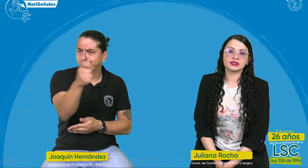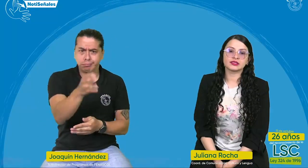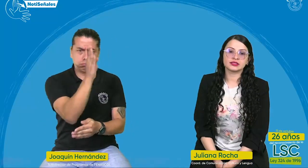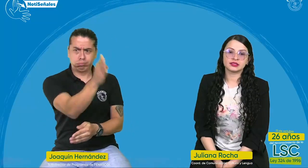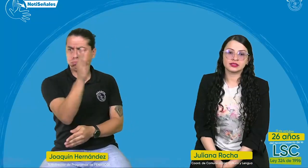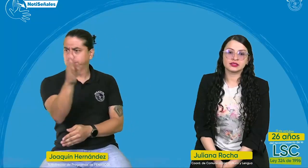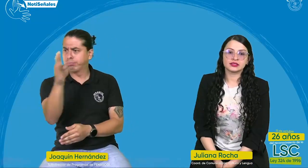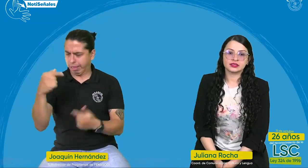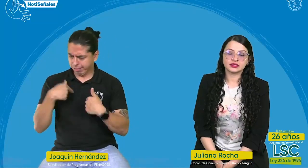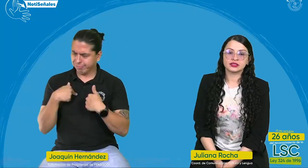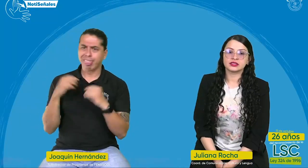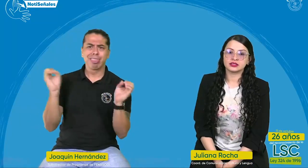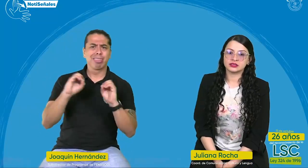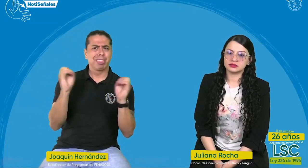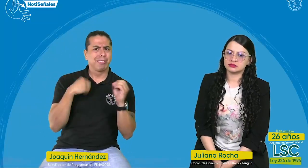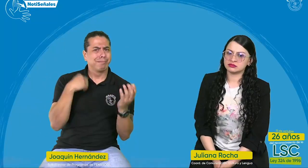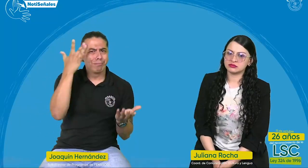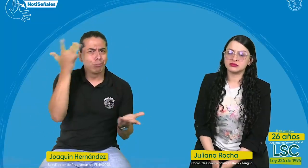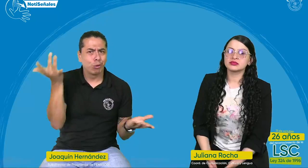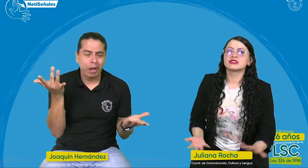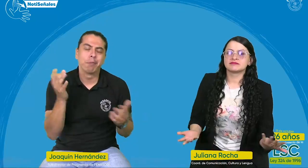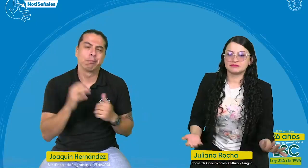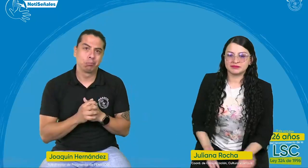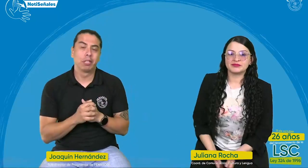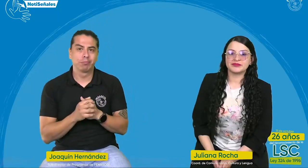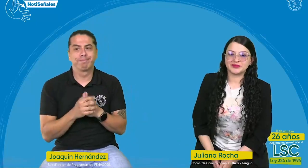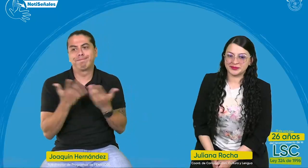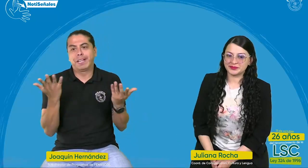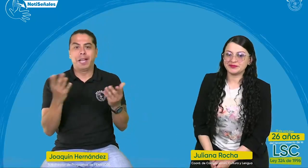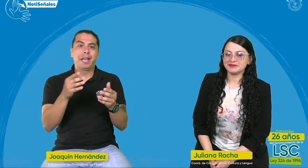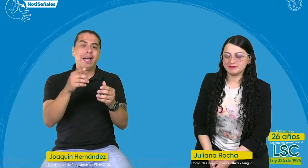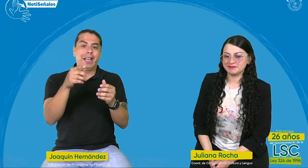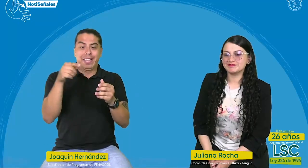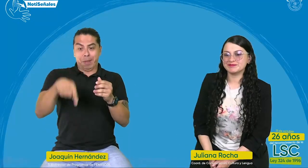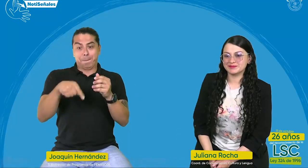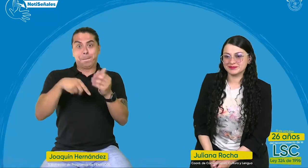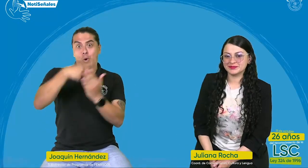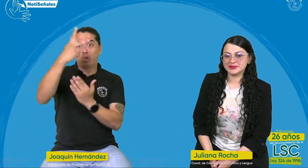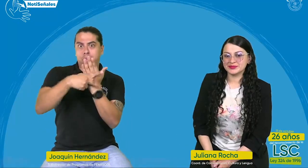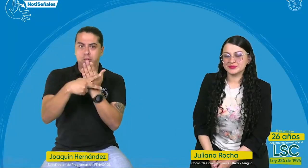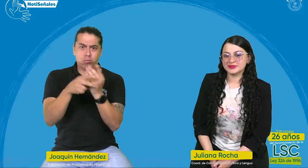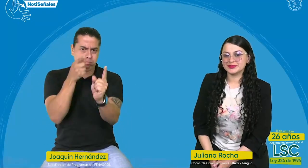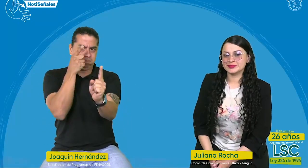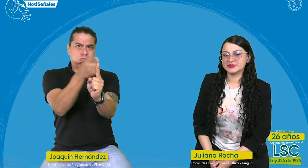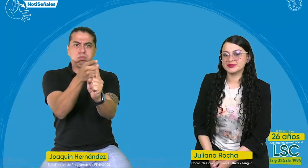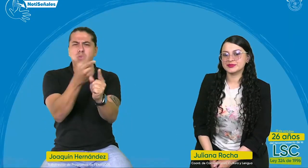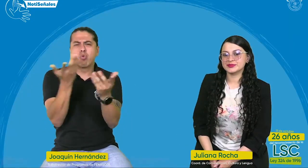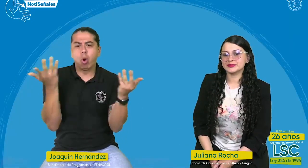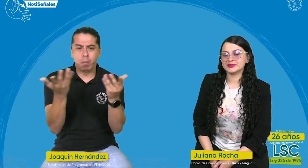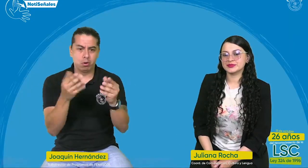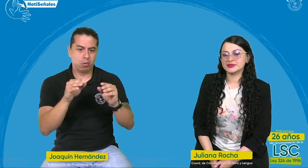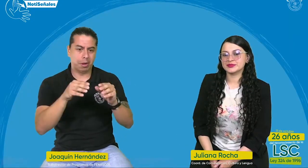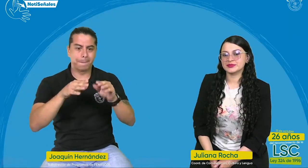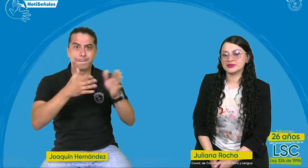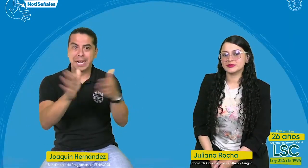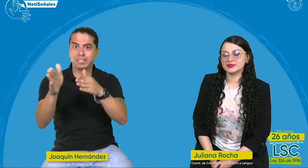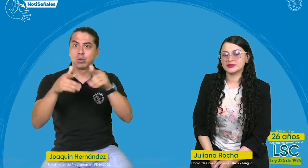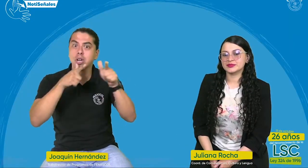hay algunos que digan Bueno a mí no me han invitado No me ha llegado carta y pues justamente tiene que ver con los objetivos de